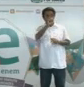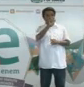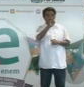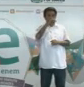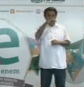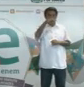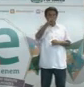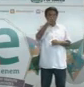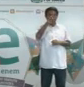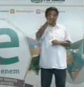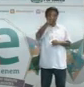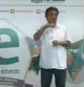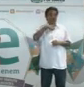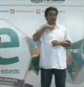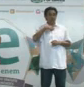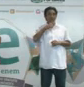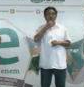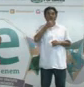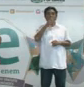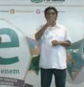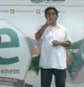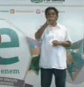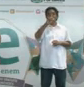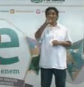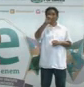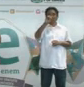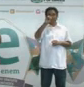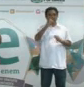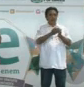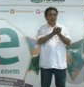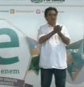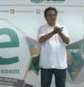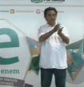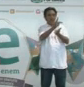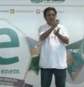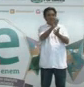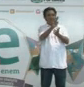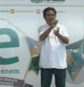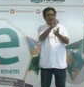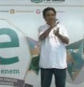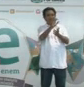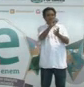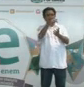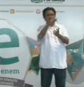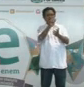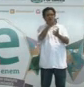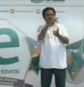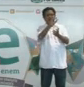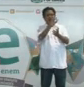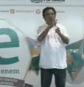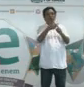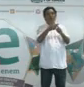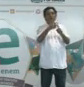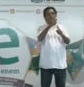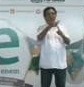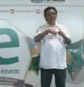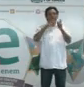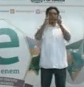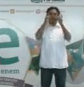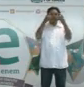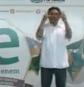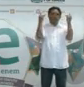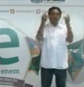Caramuru, lá vai o Diogo indo embora no navio com a Paraguaçu. Por quê? Porque a Paraguaçu é extremamente ambiciosa. O